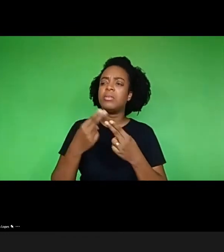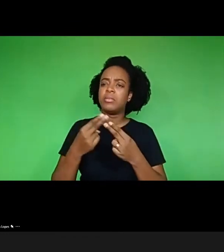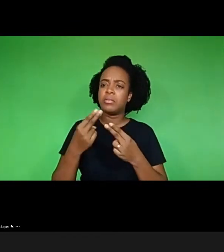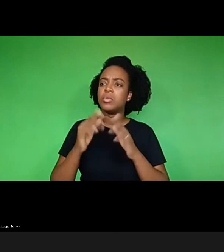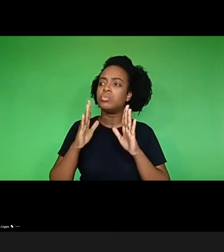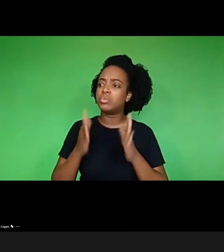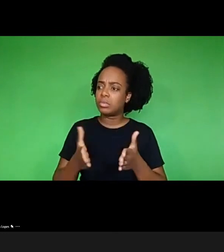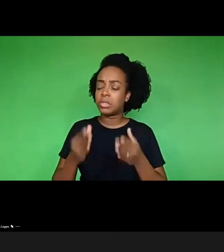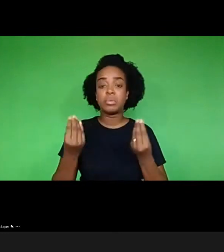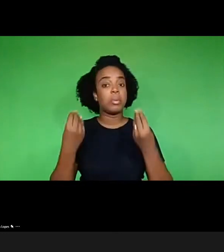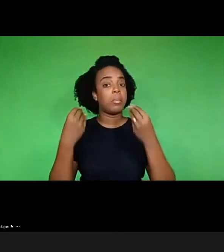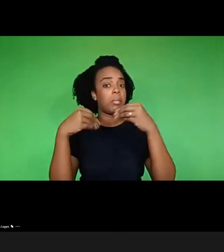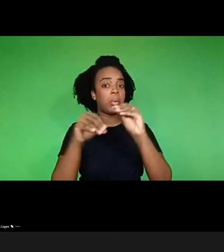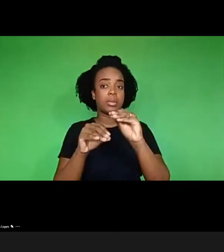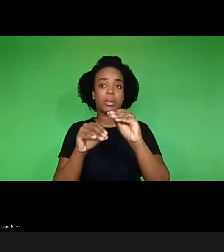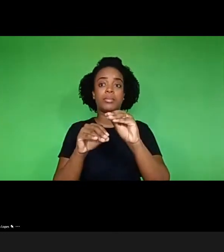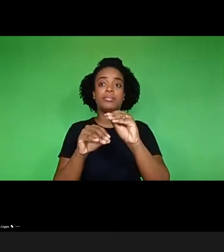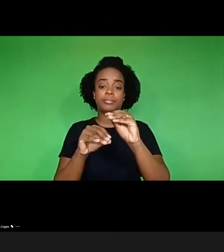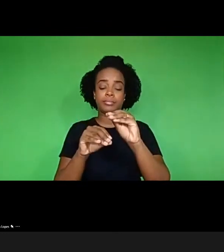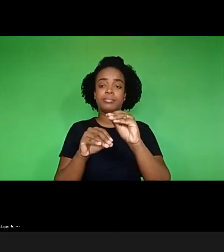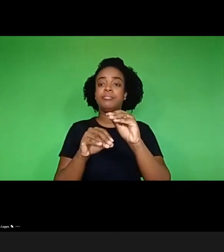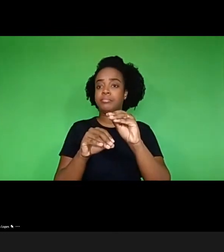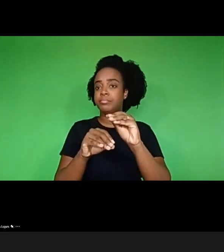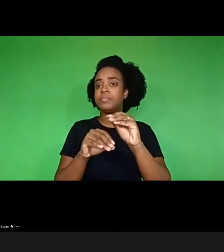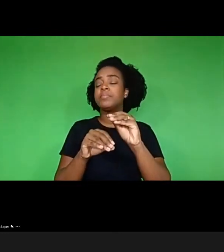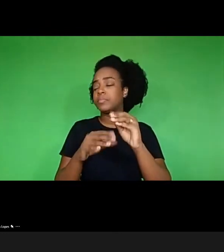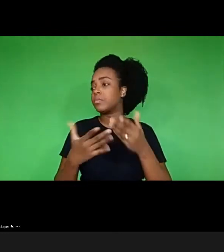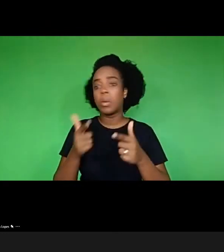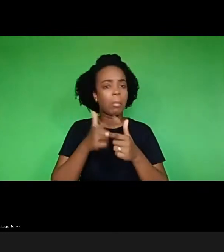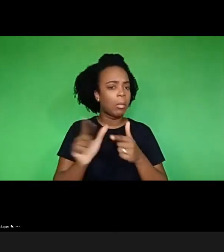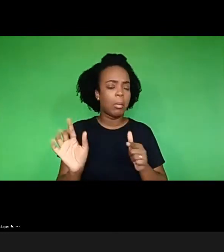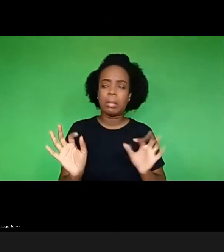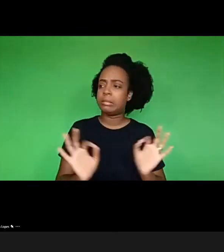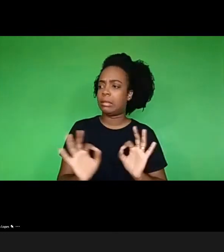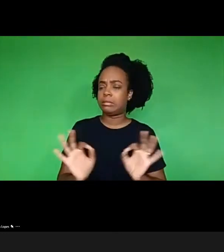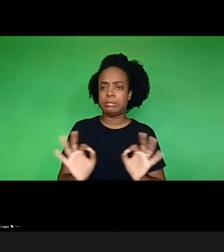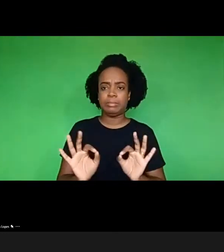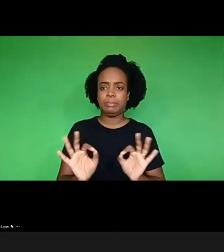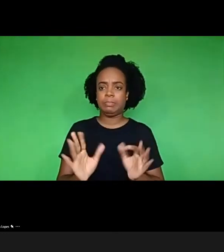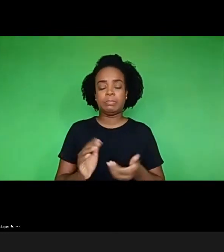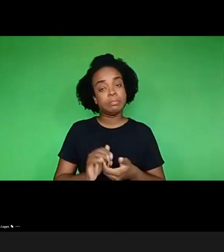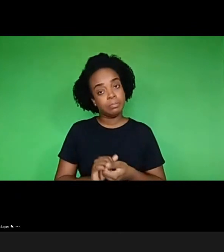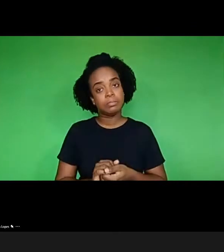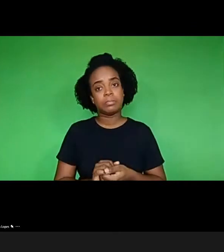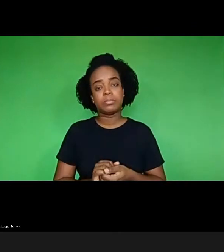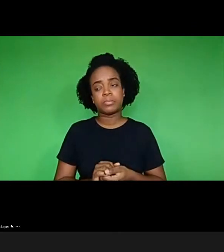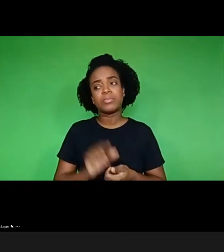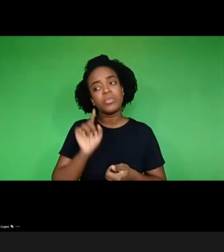senha, e não teve nenhum problema. Vale